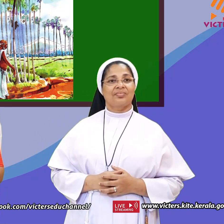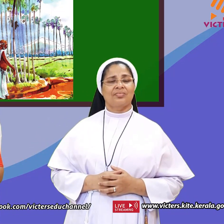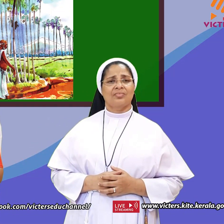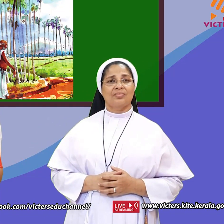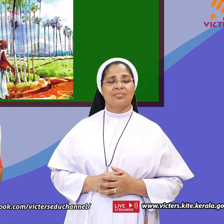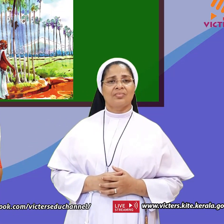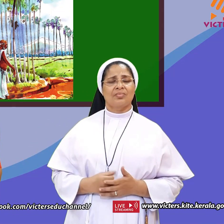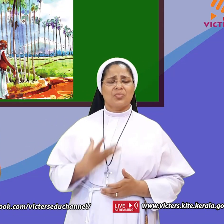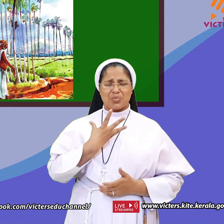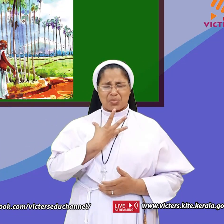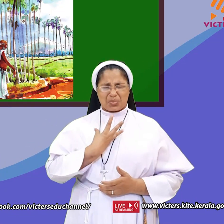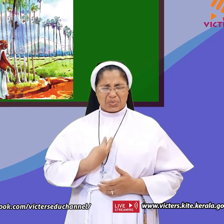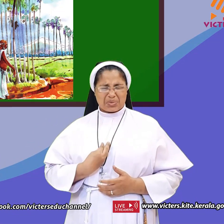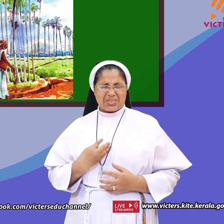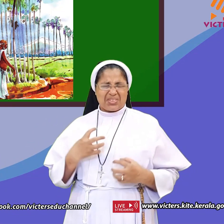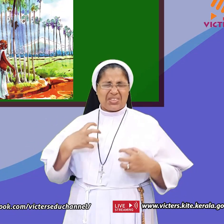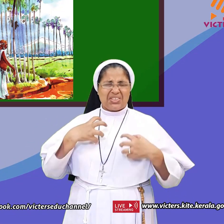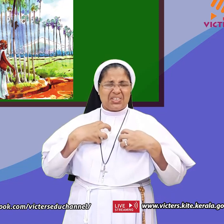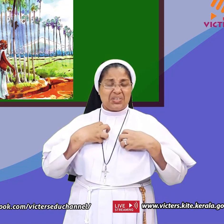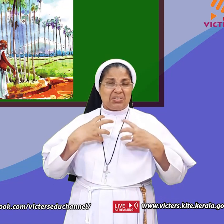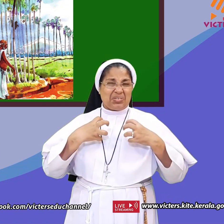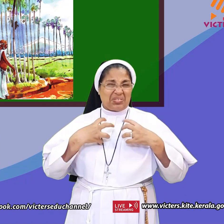ദുഃഖം കൊണ്ട് വിങ്ങുന്ന ഹൃദയവും